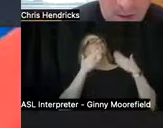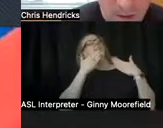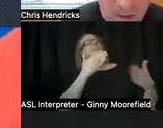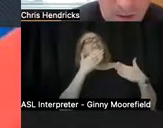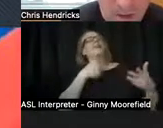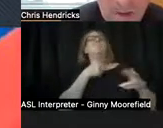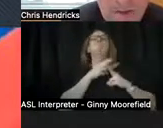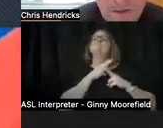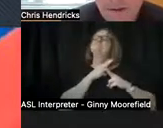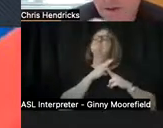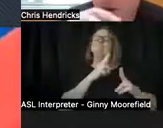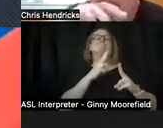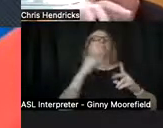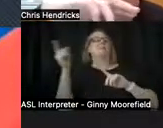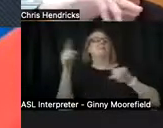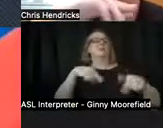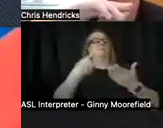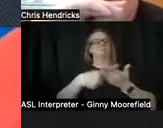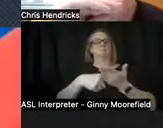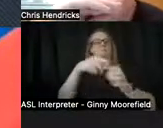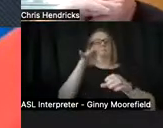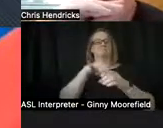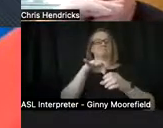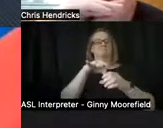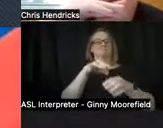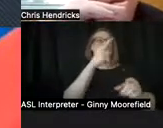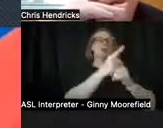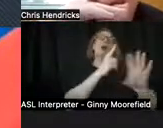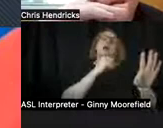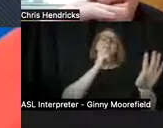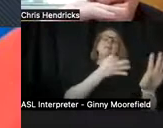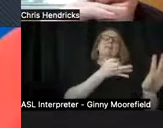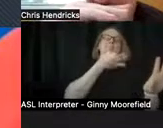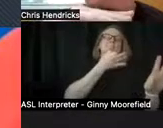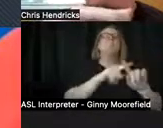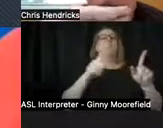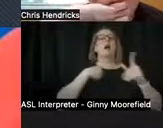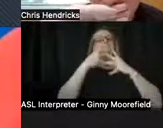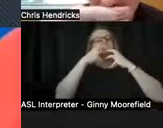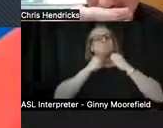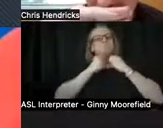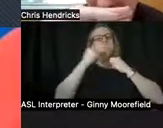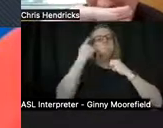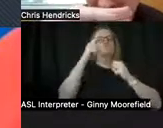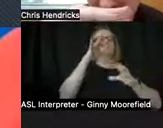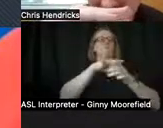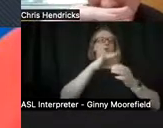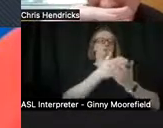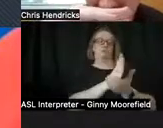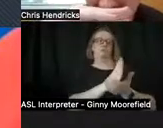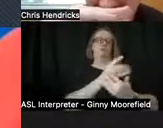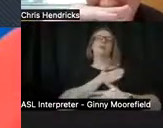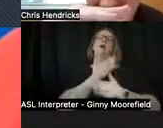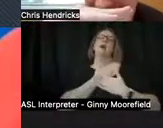un honor un honor estar aquí invitada para hablar acerca de votar y tienes sentido sobre una cosa y es que